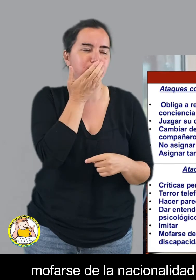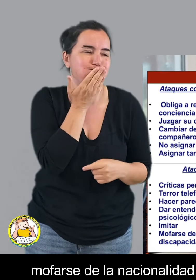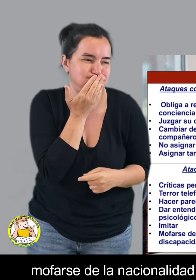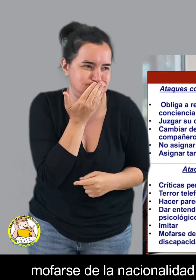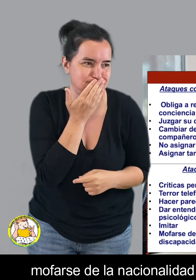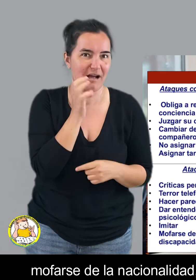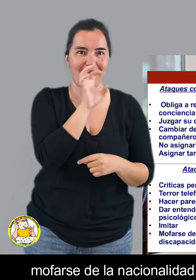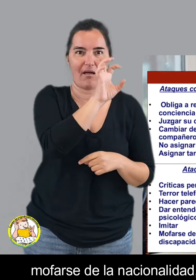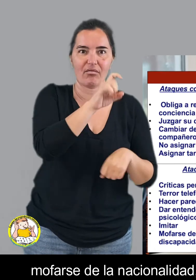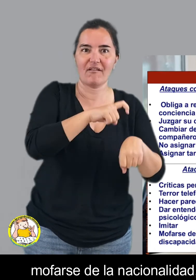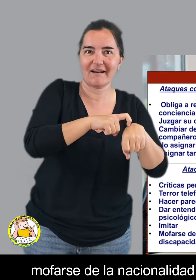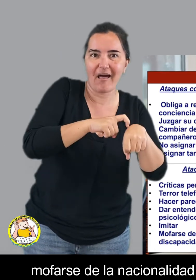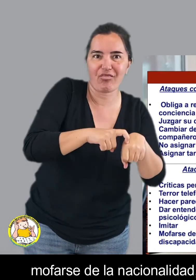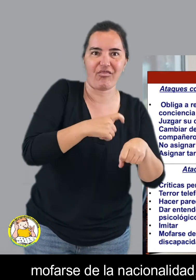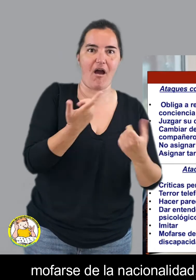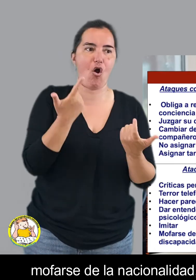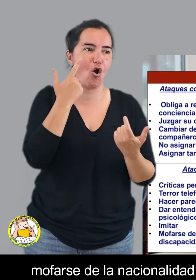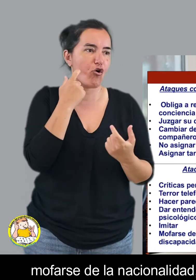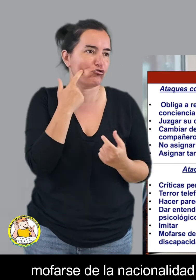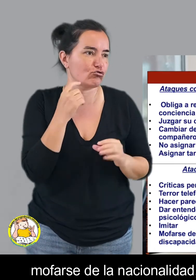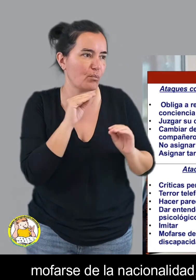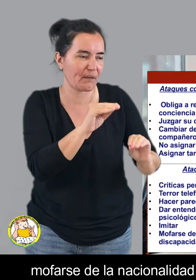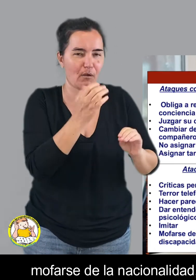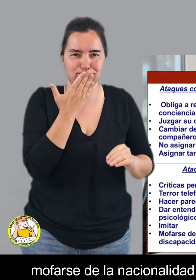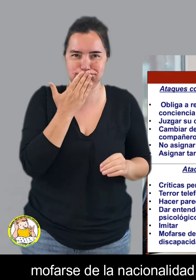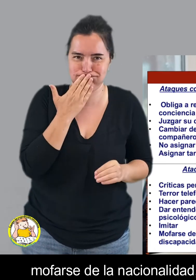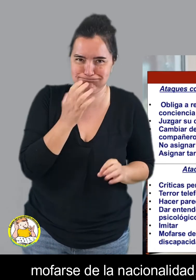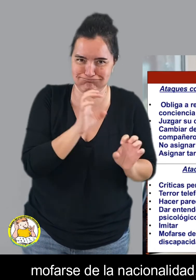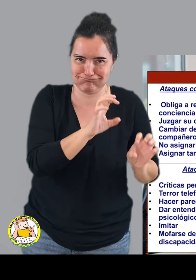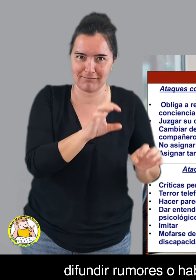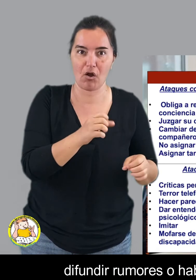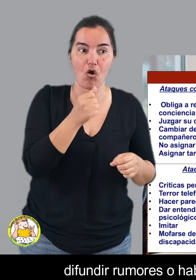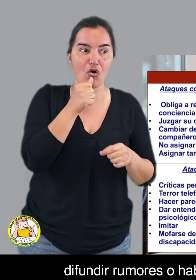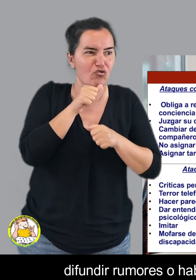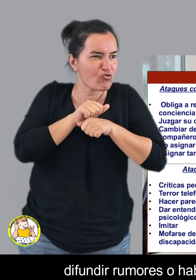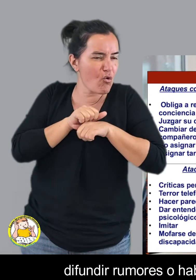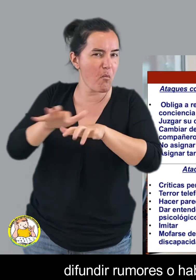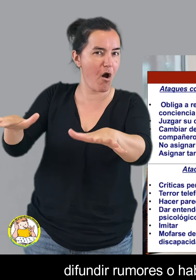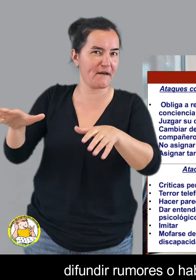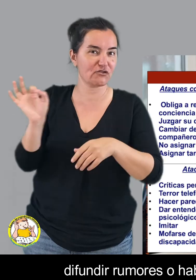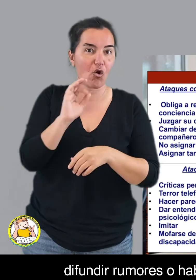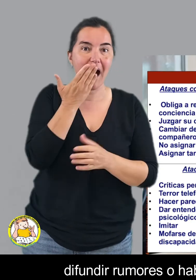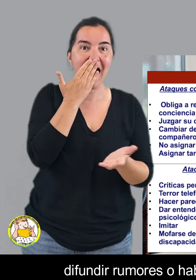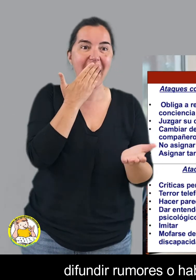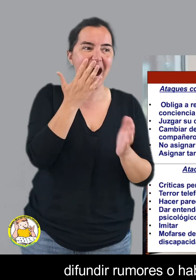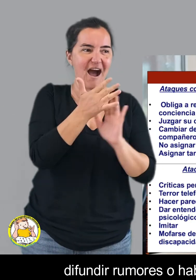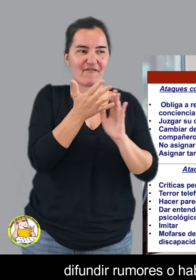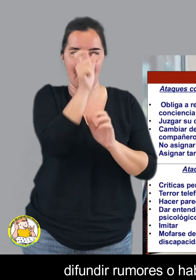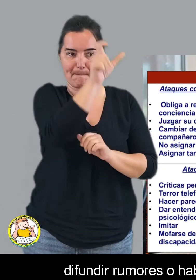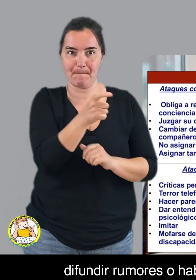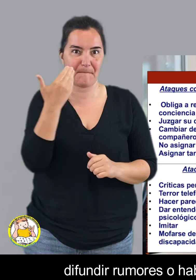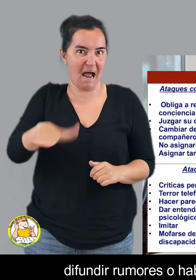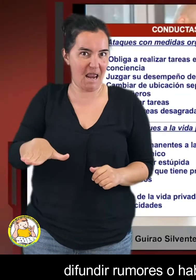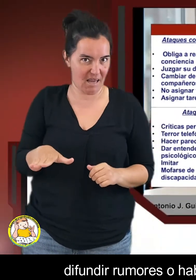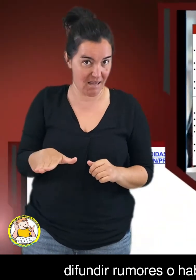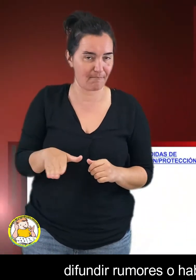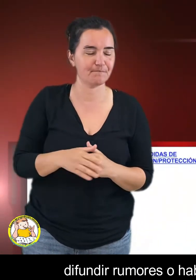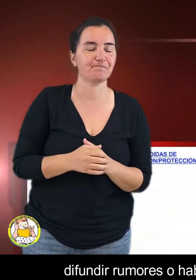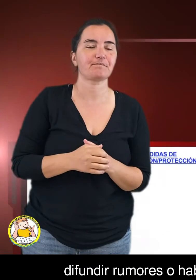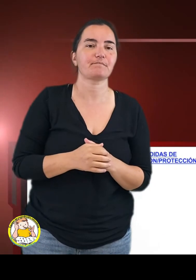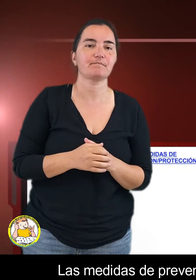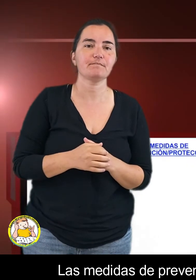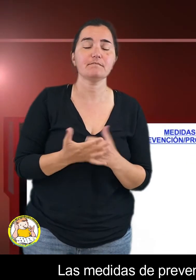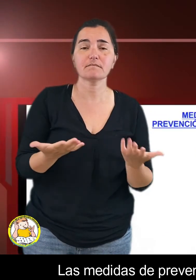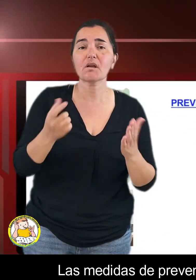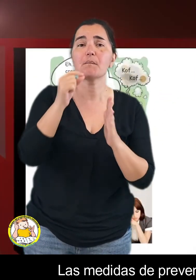de la nacionalidad, de la raza o de las costumbres de la víctima, difundir rumores o hablar mal de una persona a sus